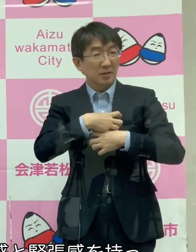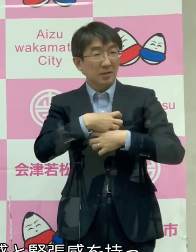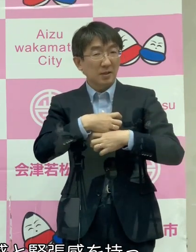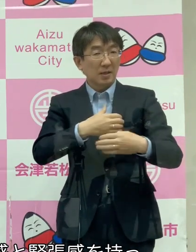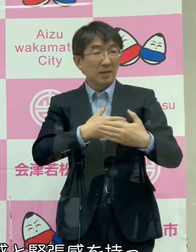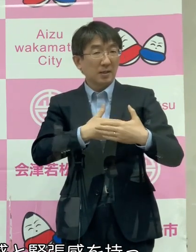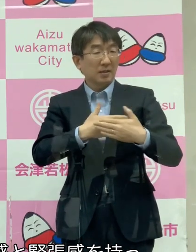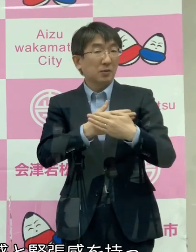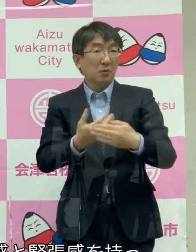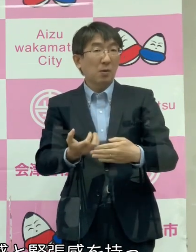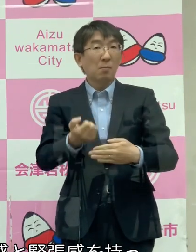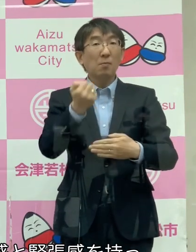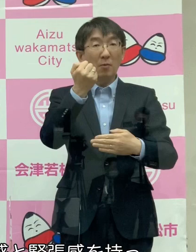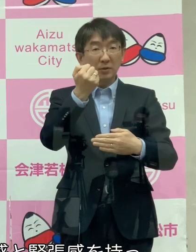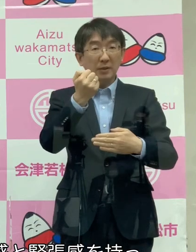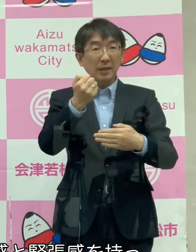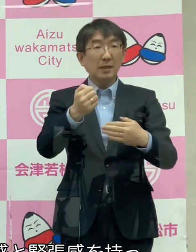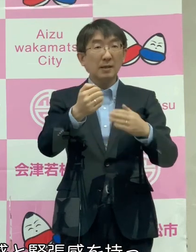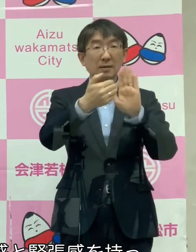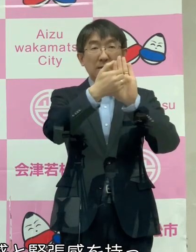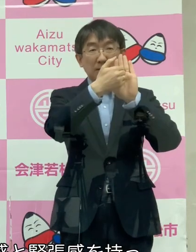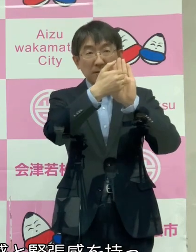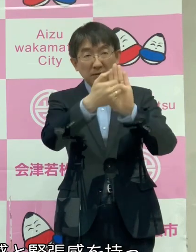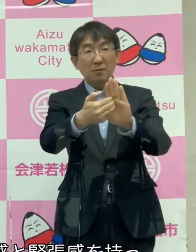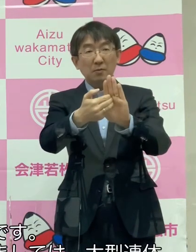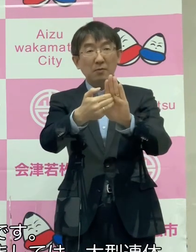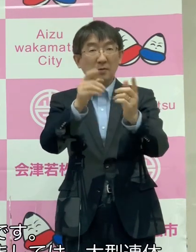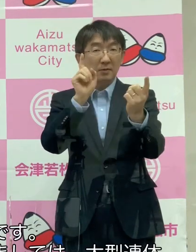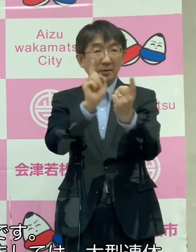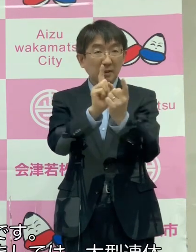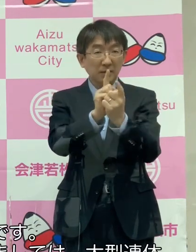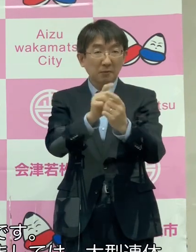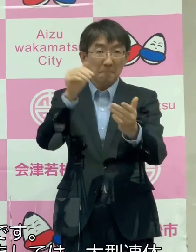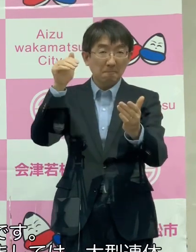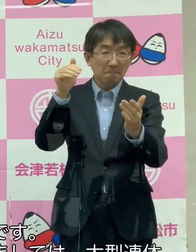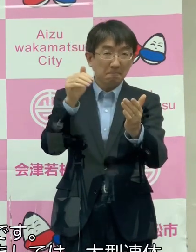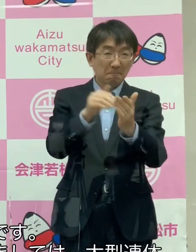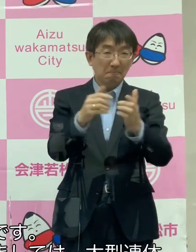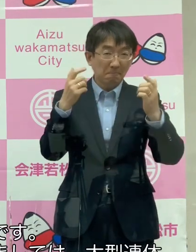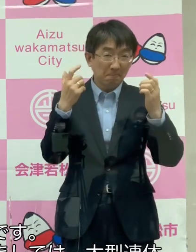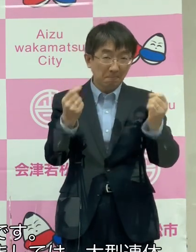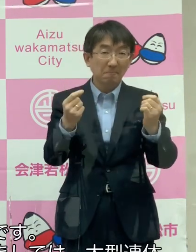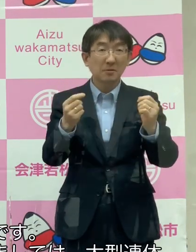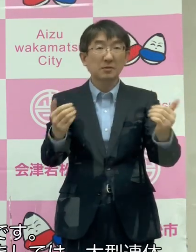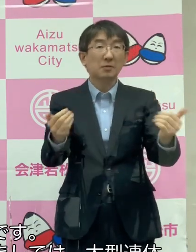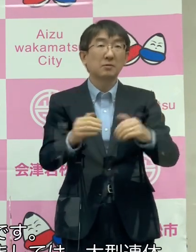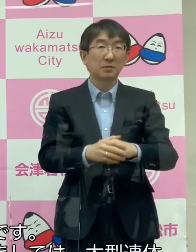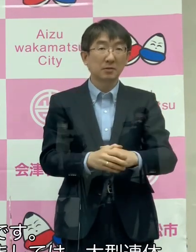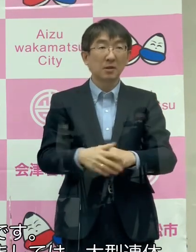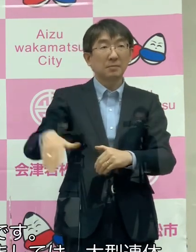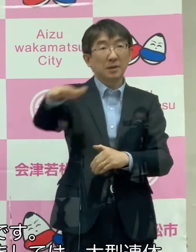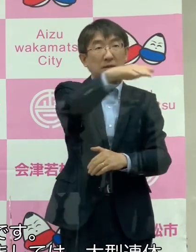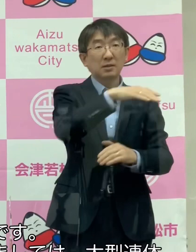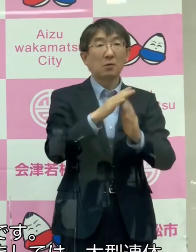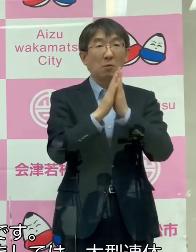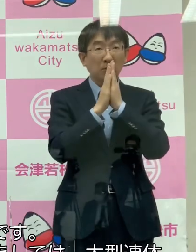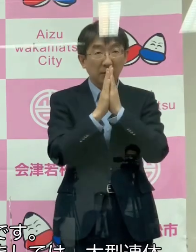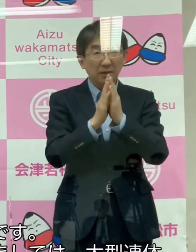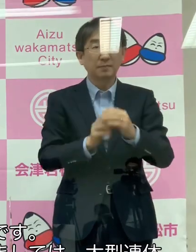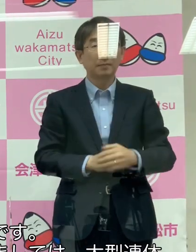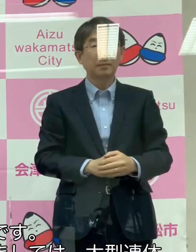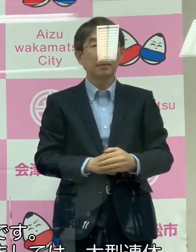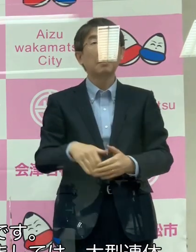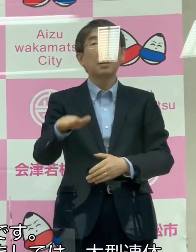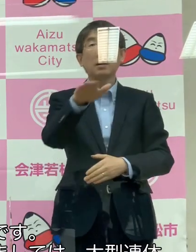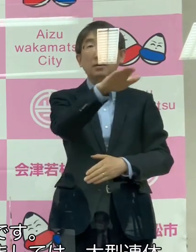って感染対策を徹底していかなければなりません。市民の皆さんへのお願いです。市民の皆さんにお